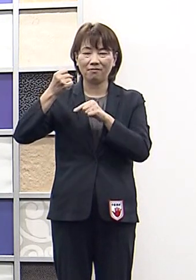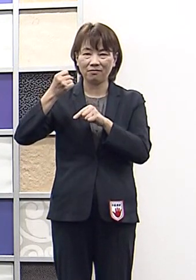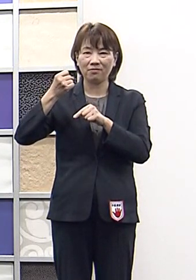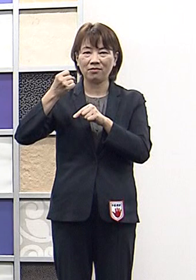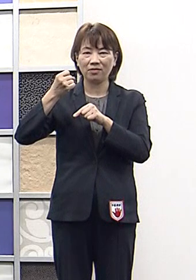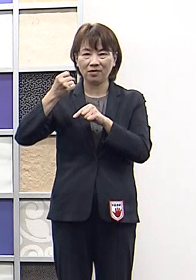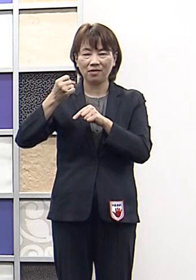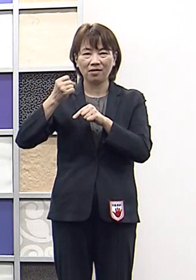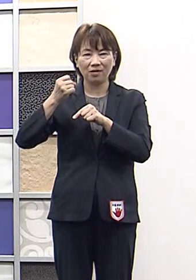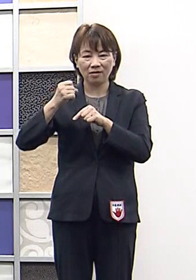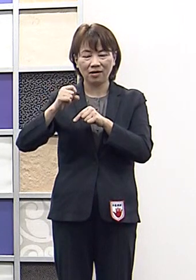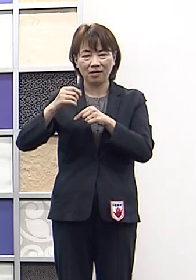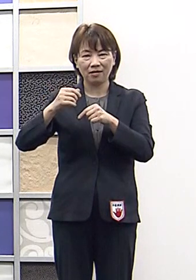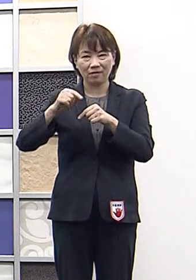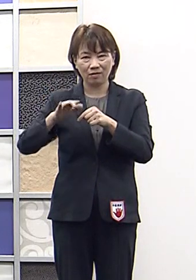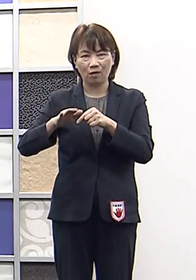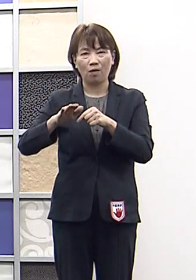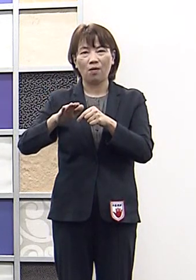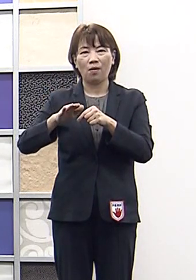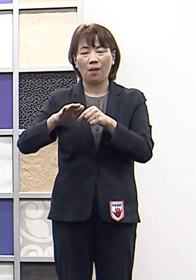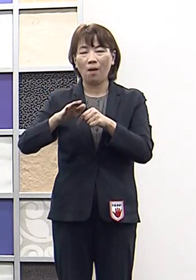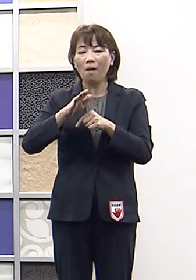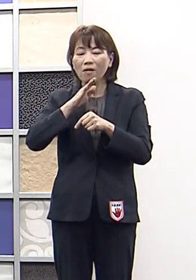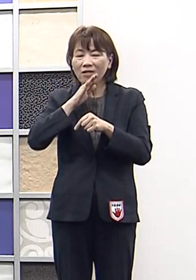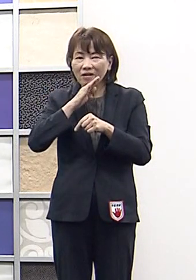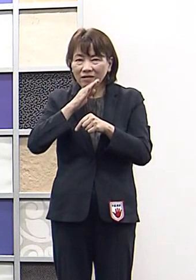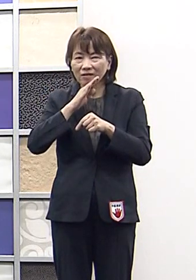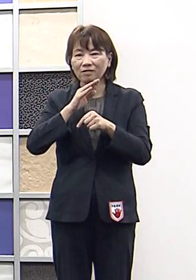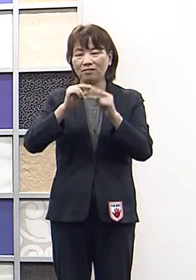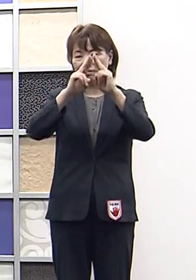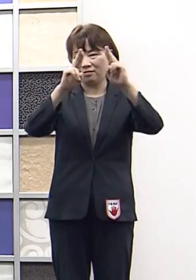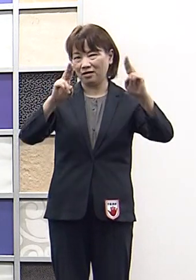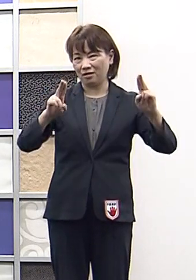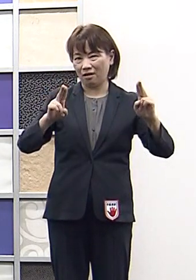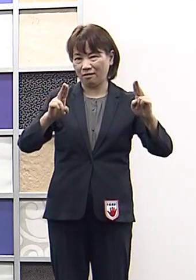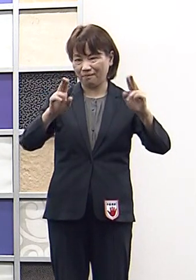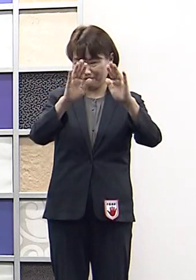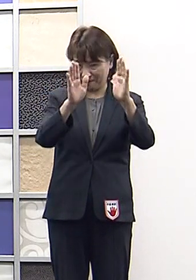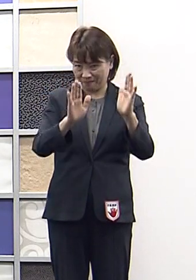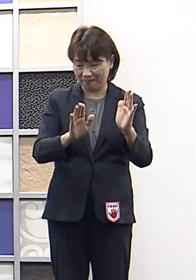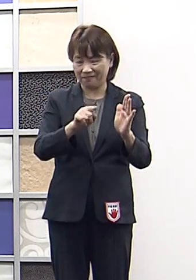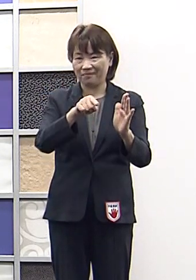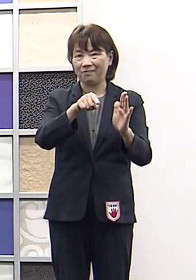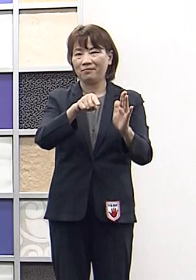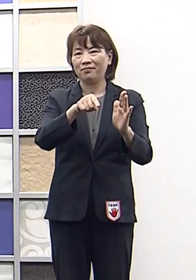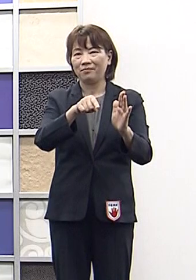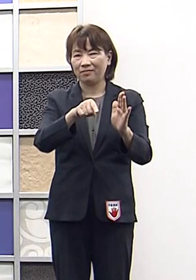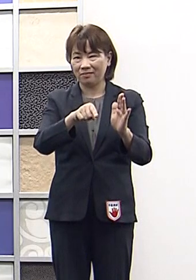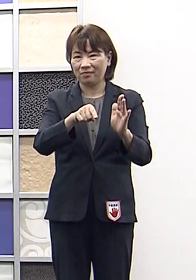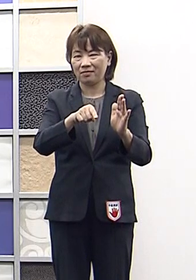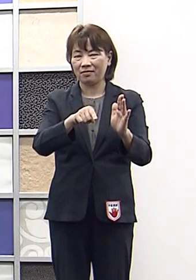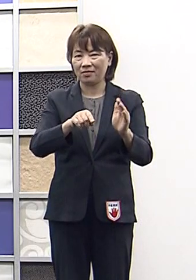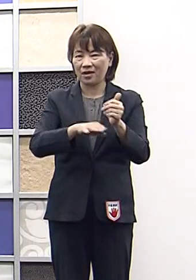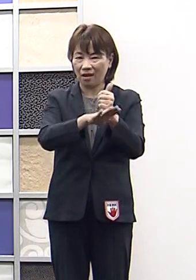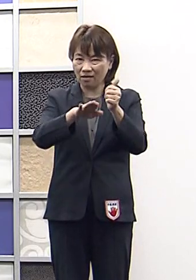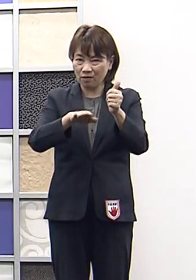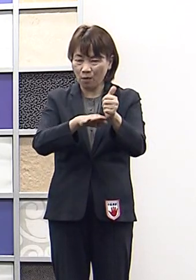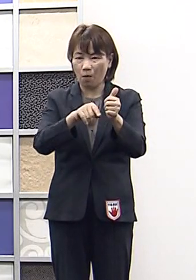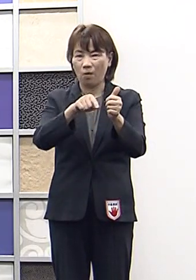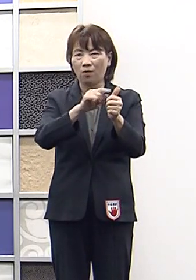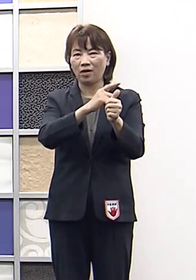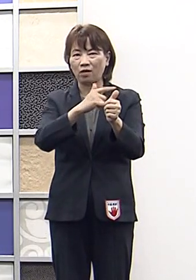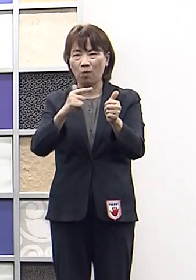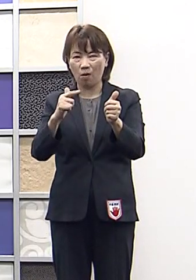あるべき姿に、しっかりと、まあ、私の言葉から言うとしっかりと戻していくっていうんでしょう